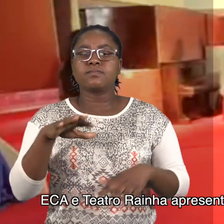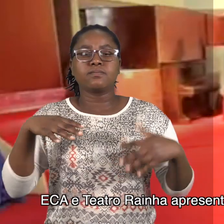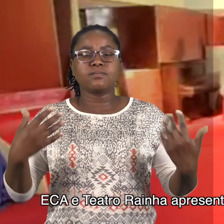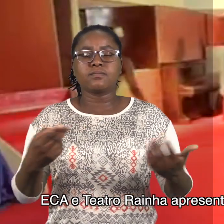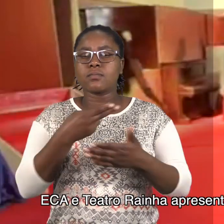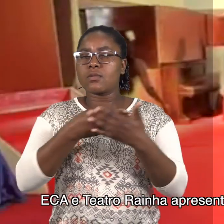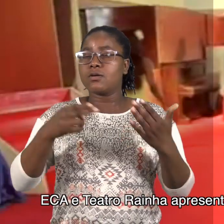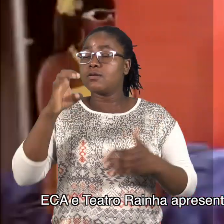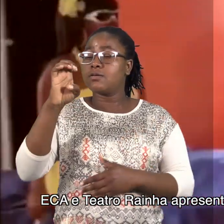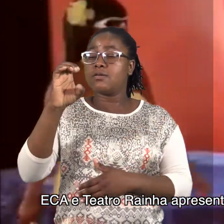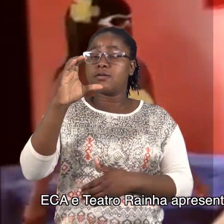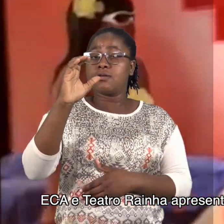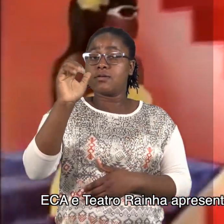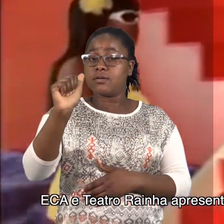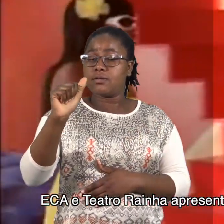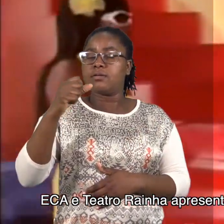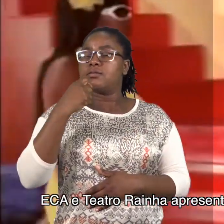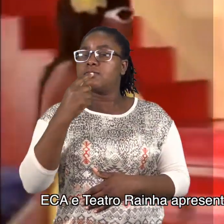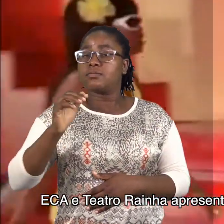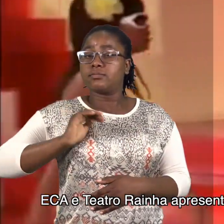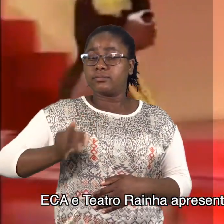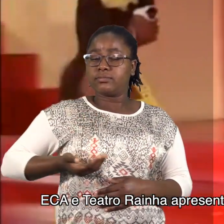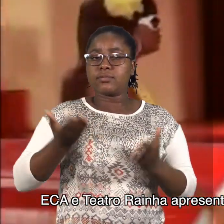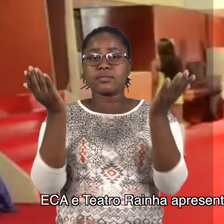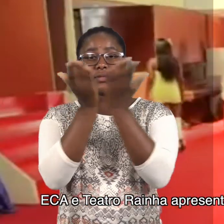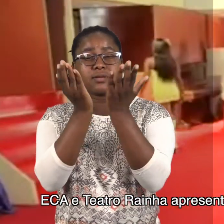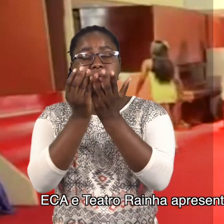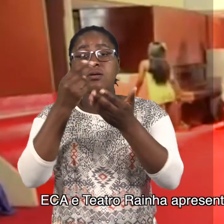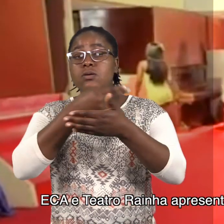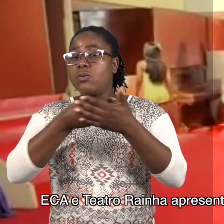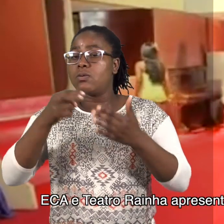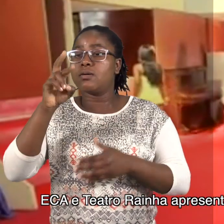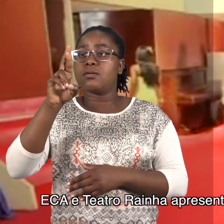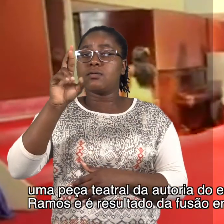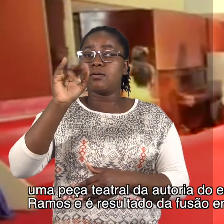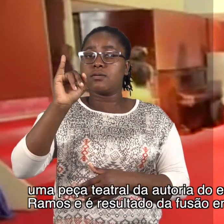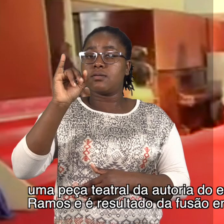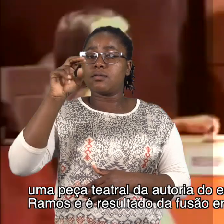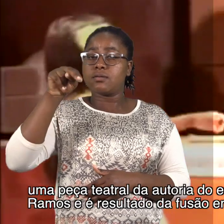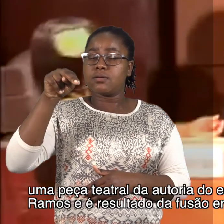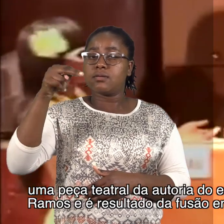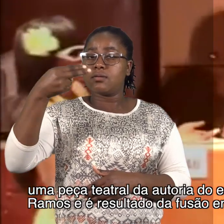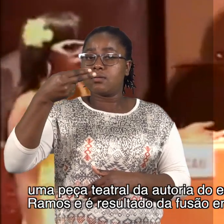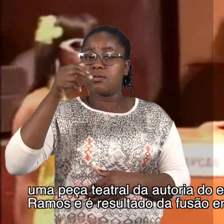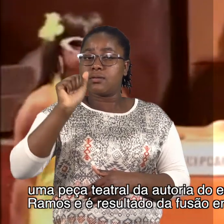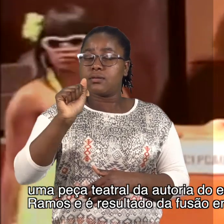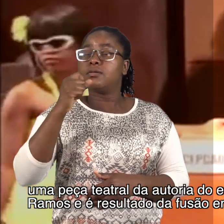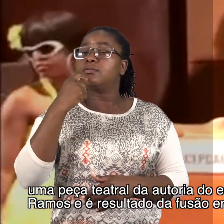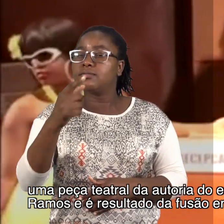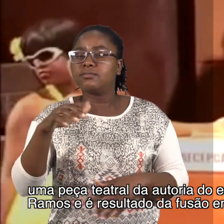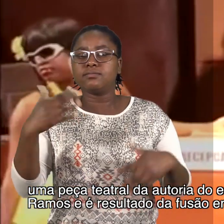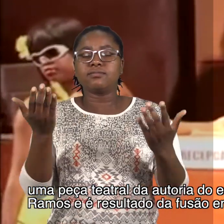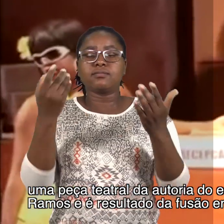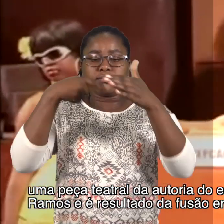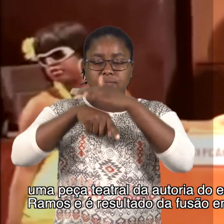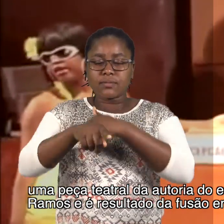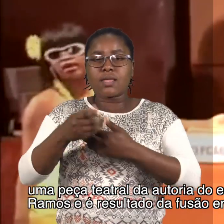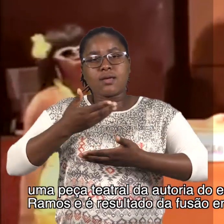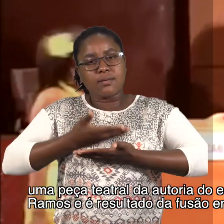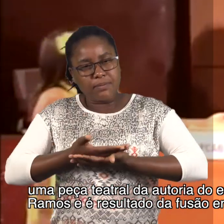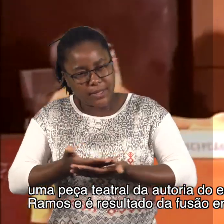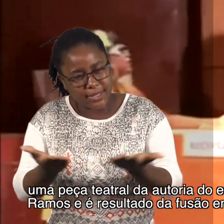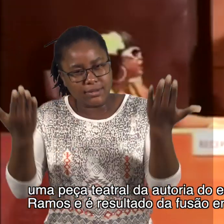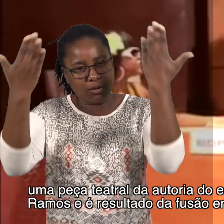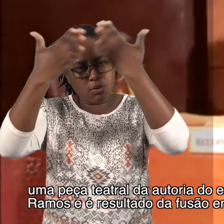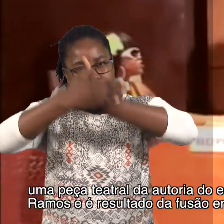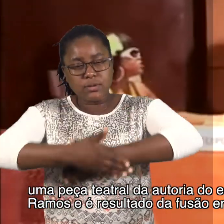A Escola de Comunicação e Artes Teatro Rainha apresenta o A Noite das Hienas. Uma peça teatral da autoria de encenador Fernando